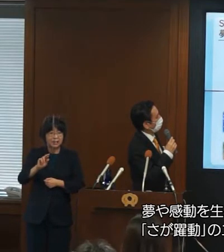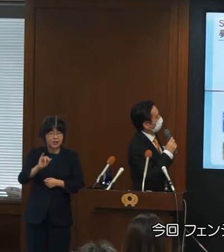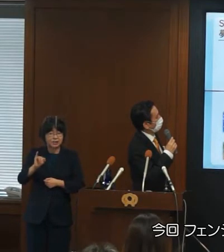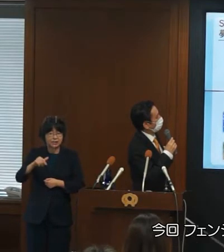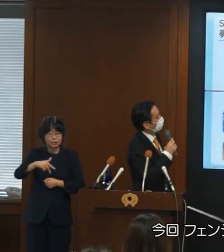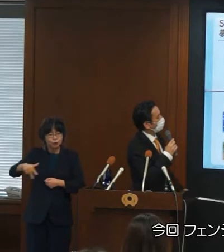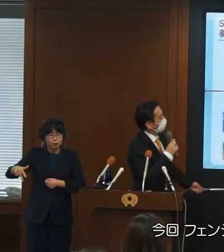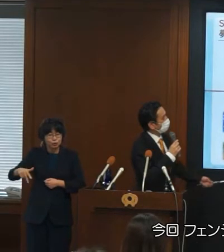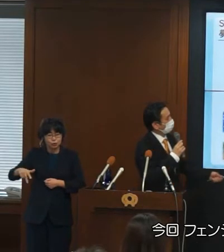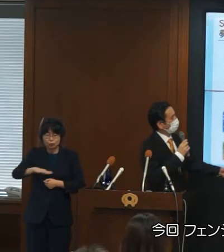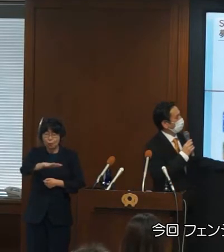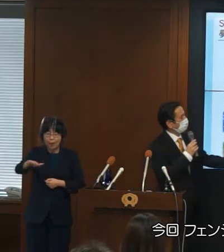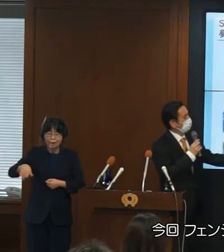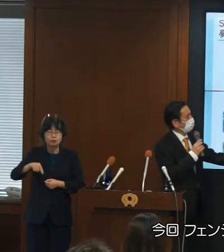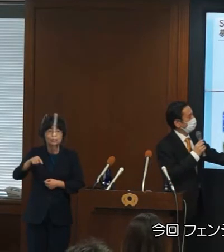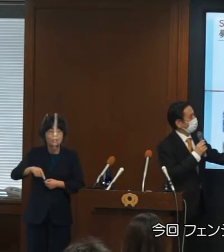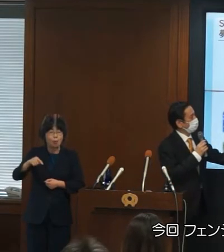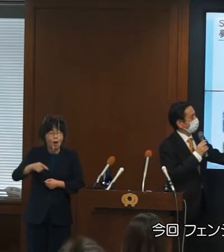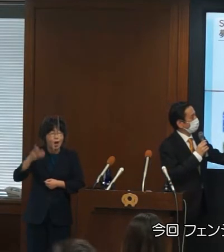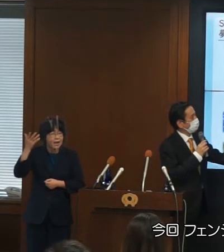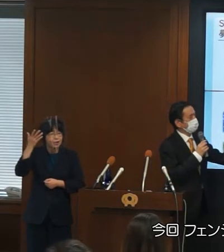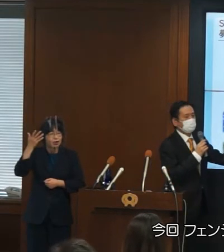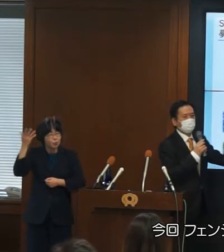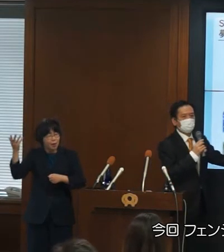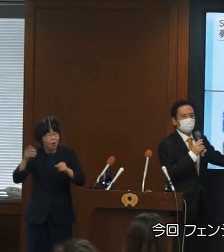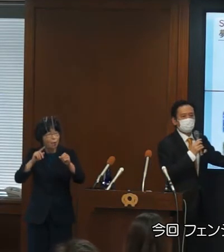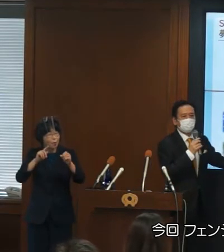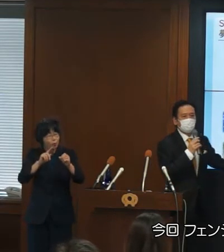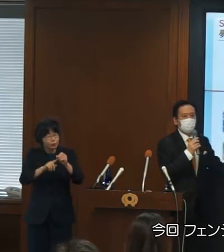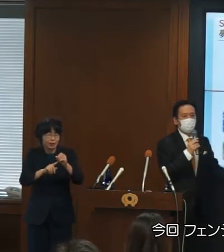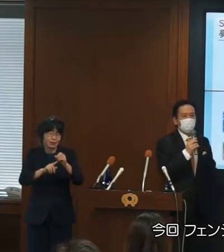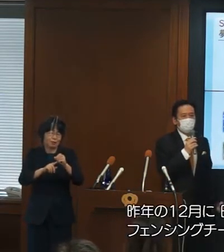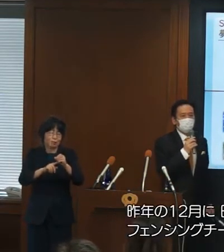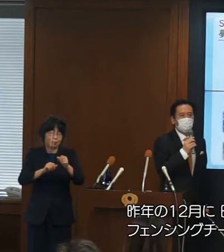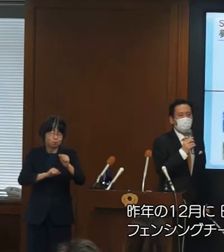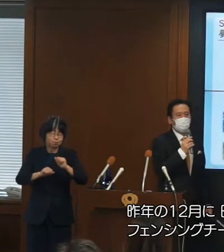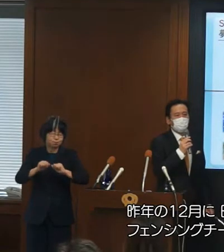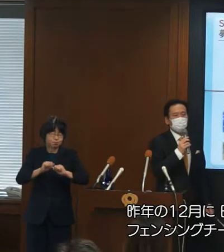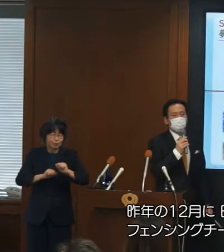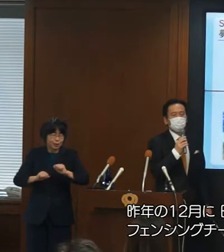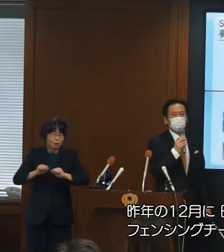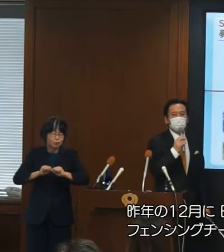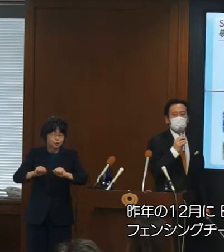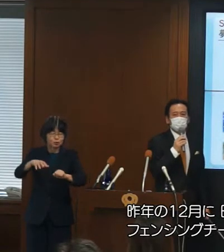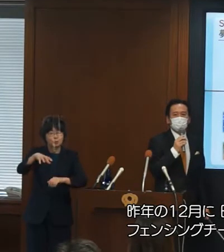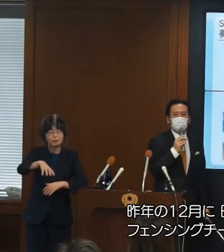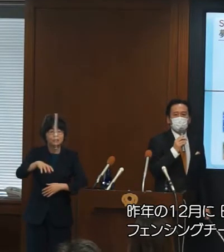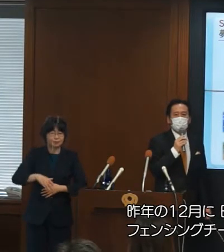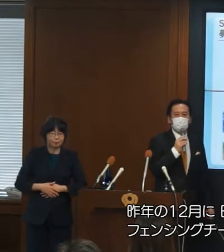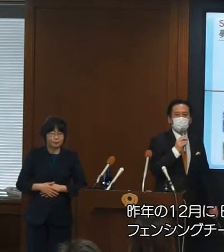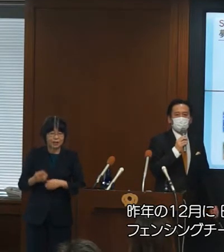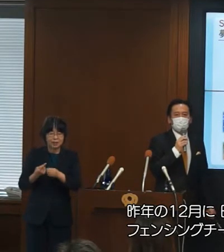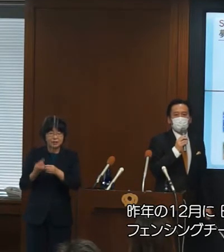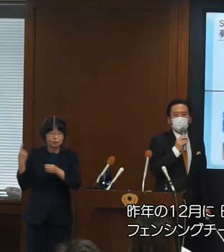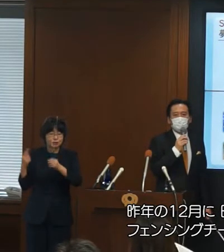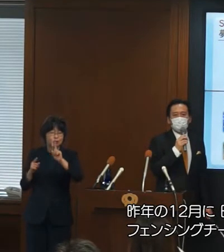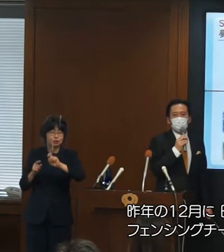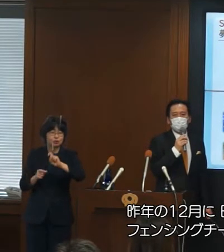ということで、今回フェンシング場を使って、昨年の12月に